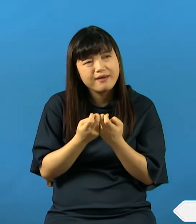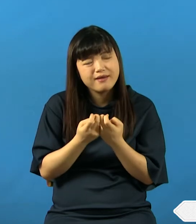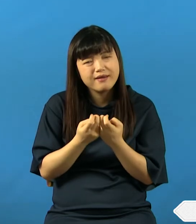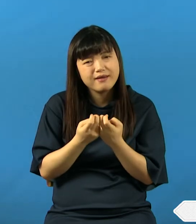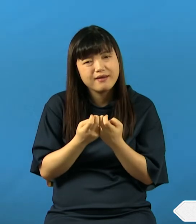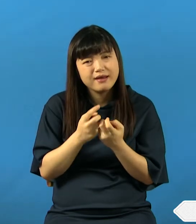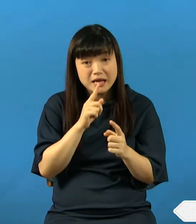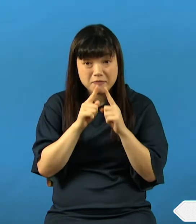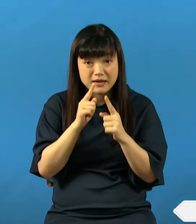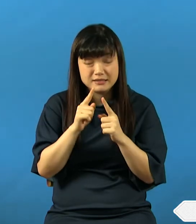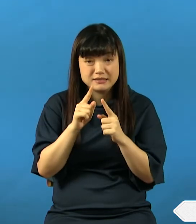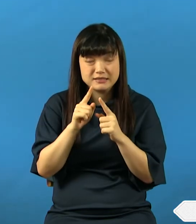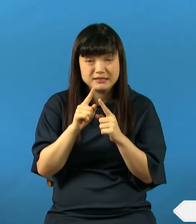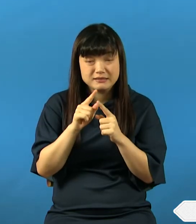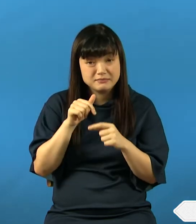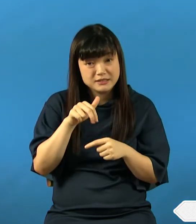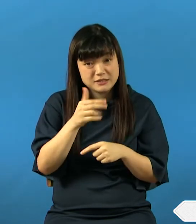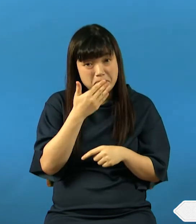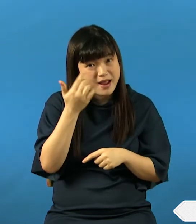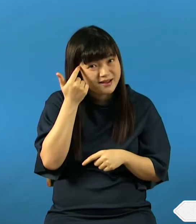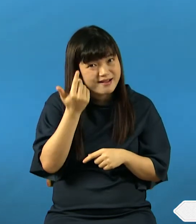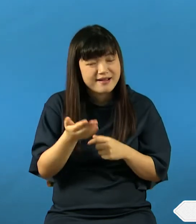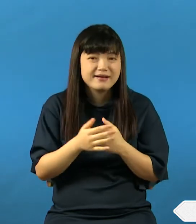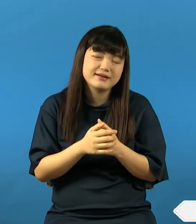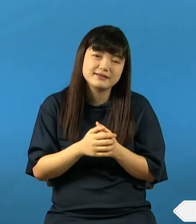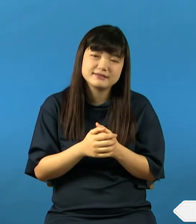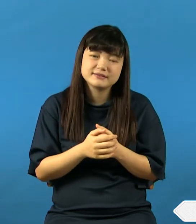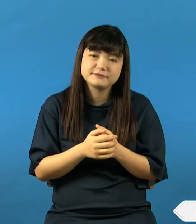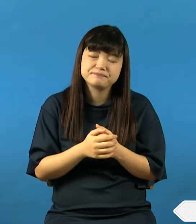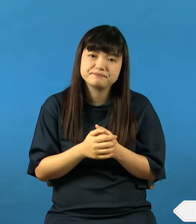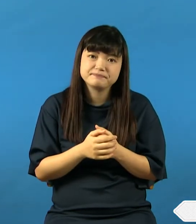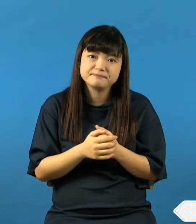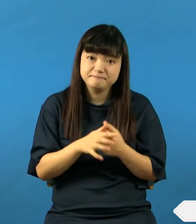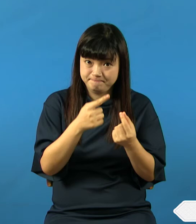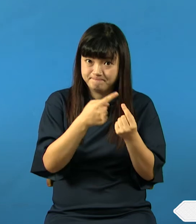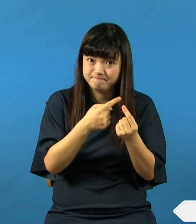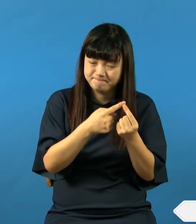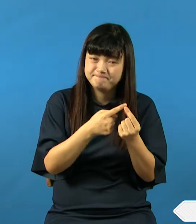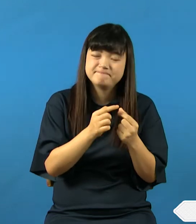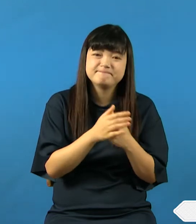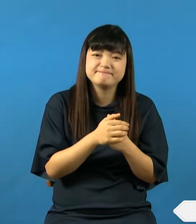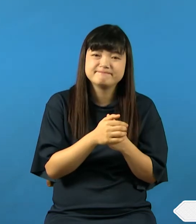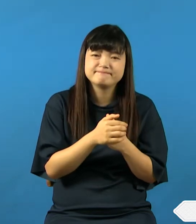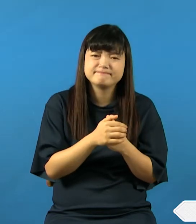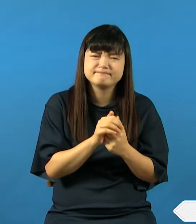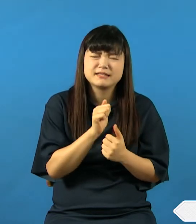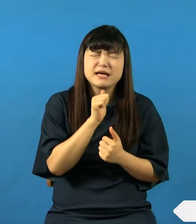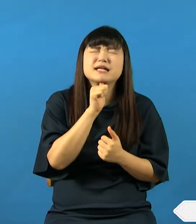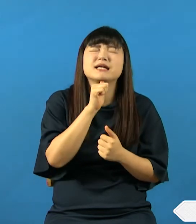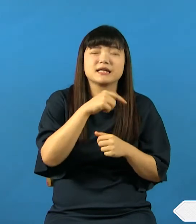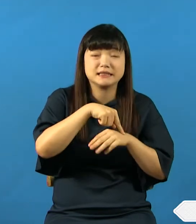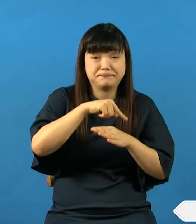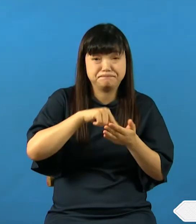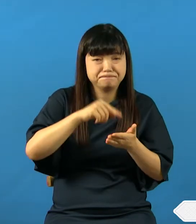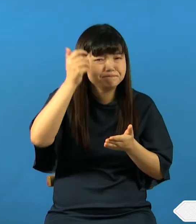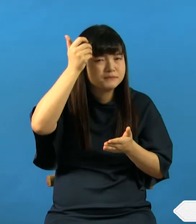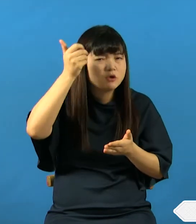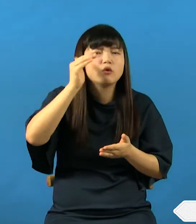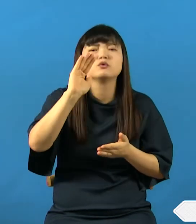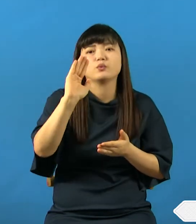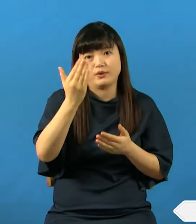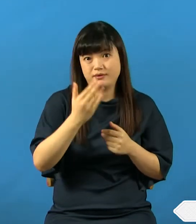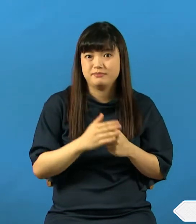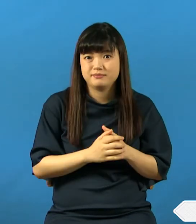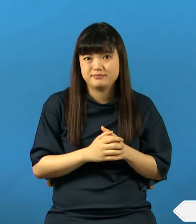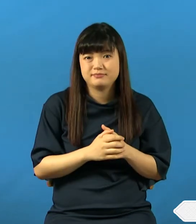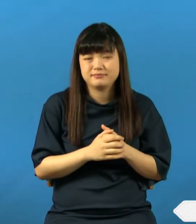우리에게는 어떻게 적용을 시켜볼 수 있을 것인가? 이제 그것을 한번 생각을 해보십시다. 첫째는 가난한